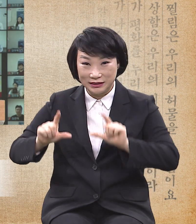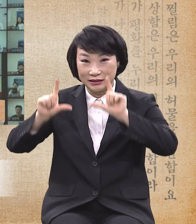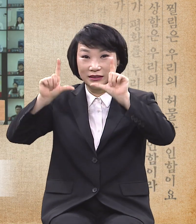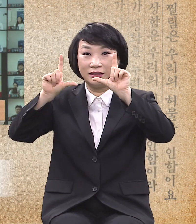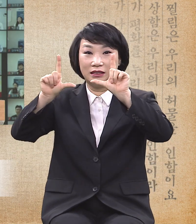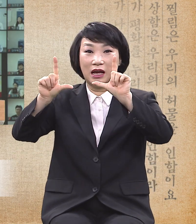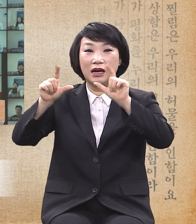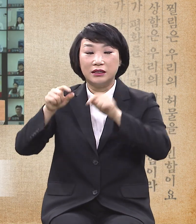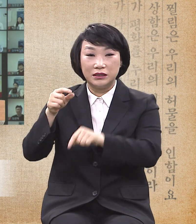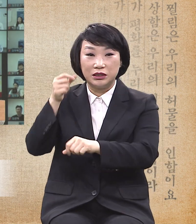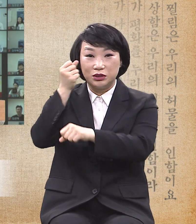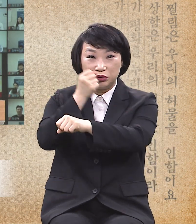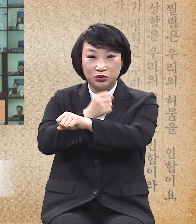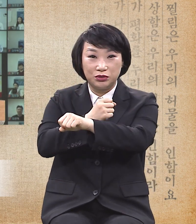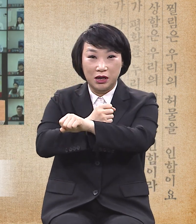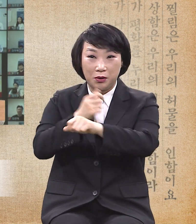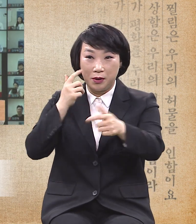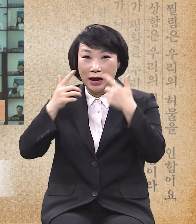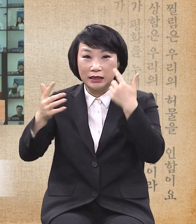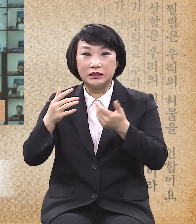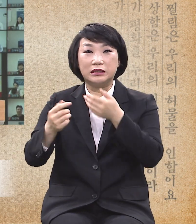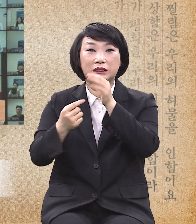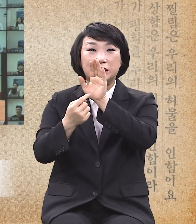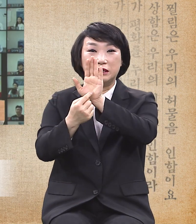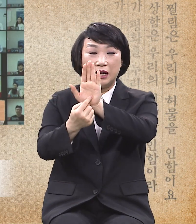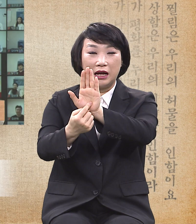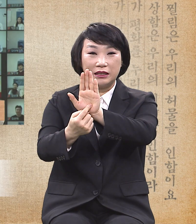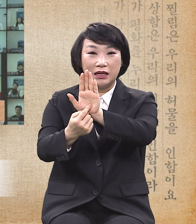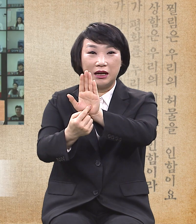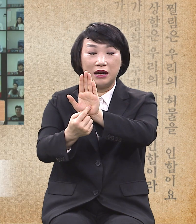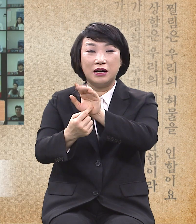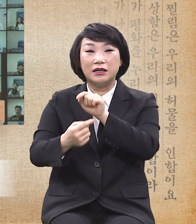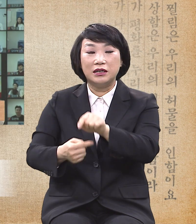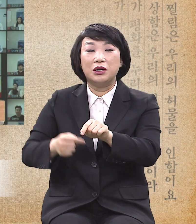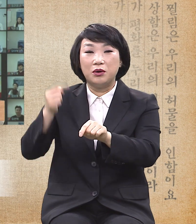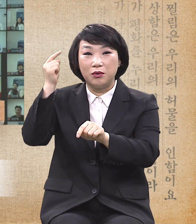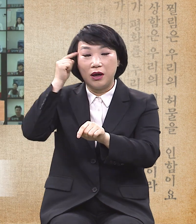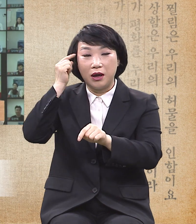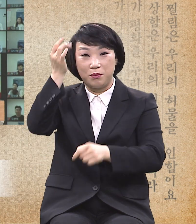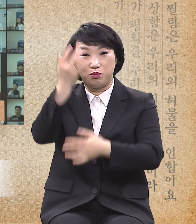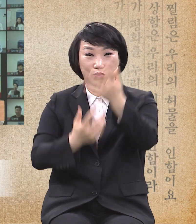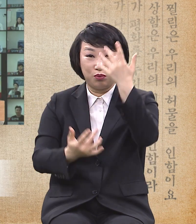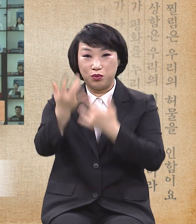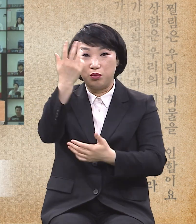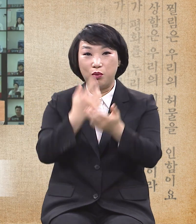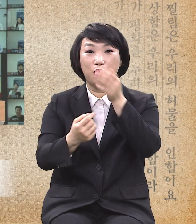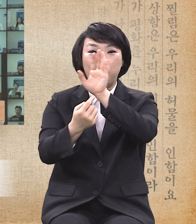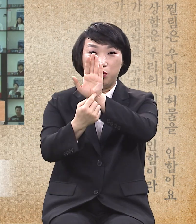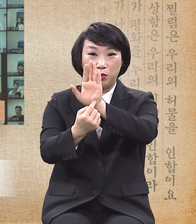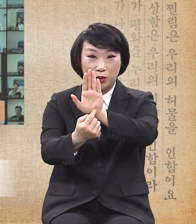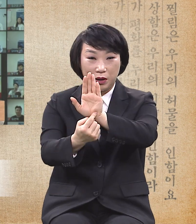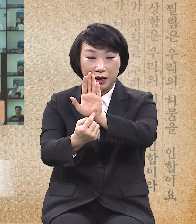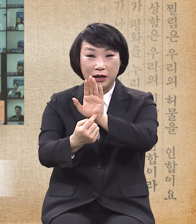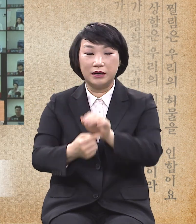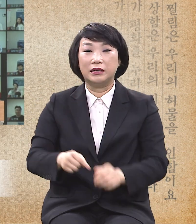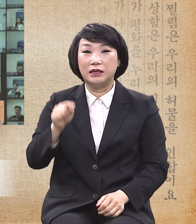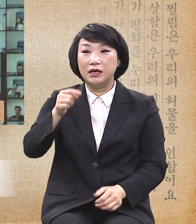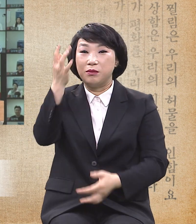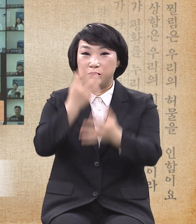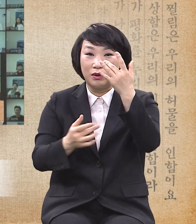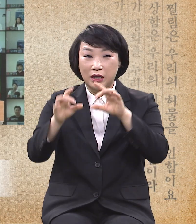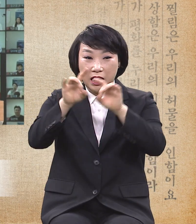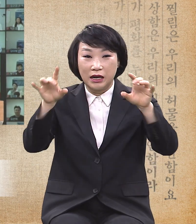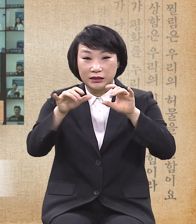그날이 공력을 밝히게 되는데 이는 불로 나타내고 그 불이